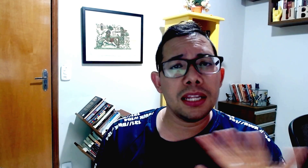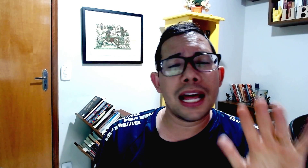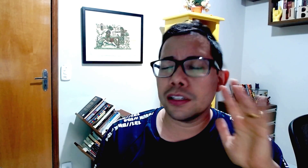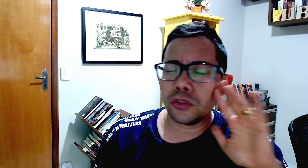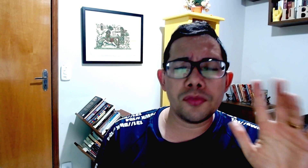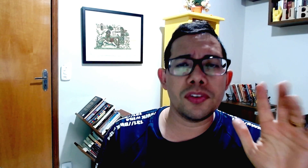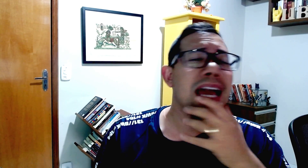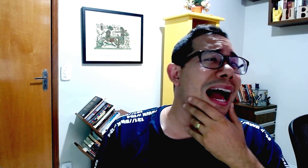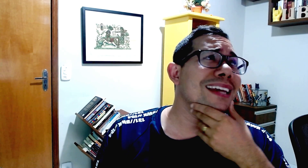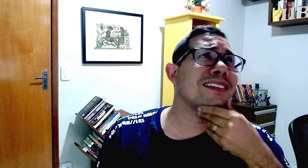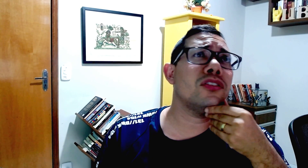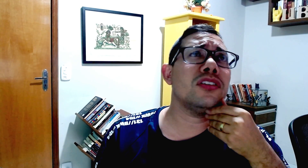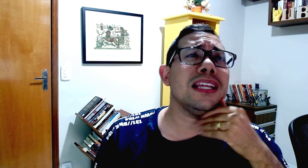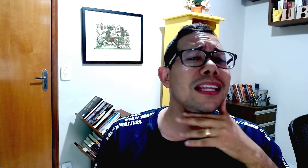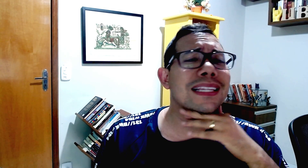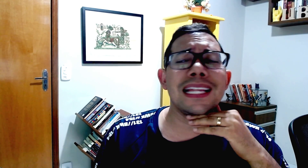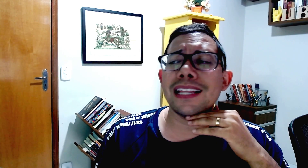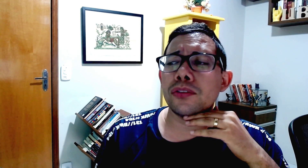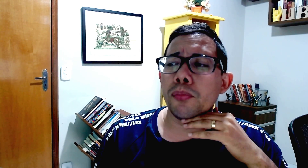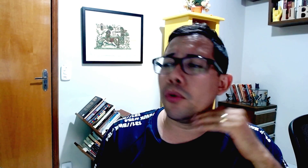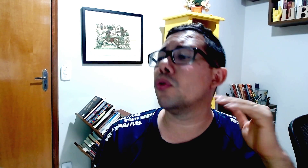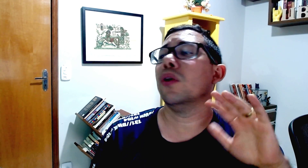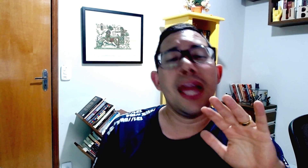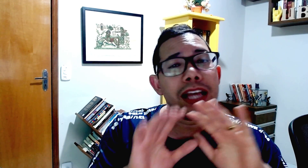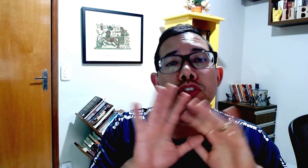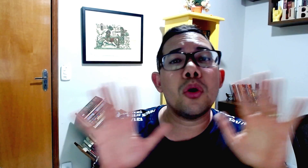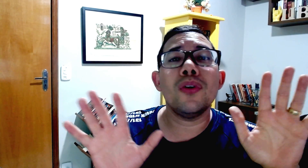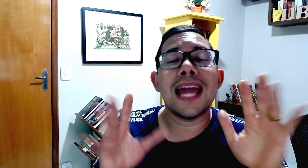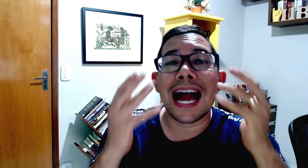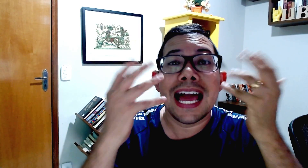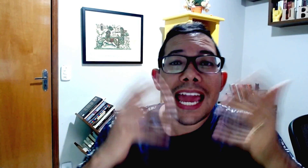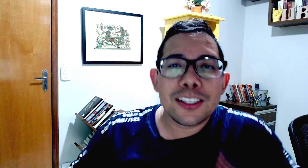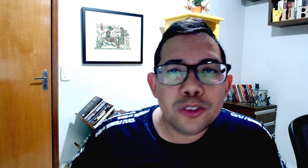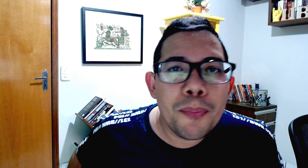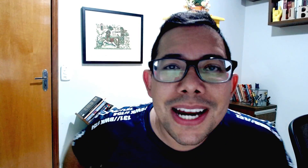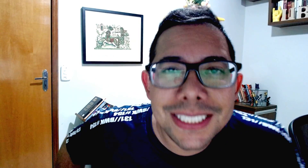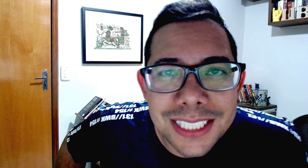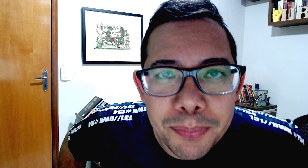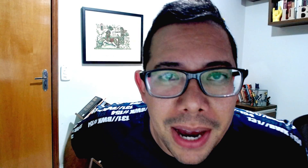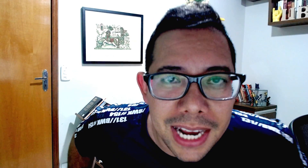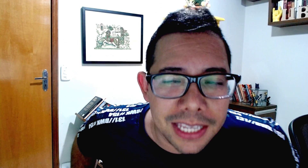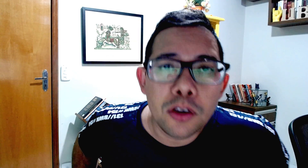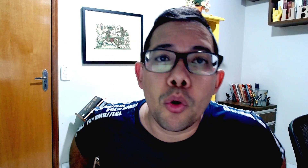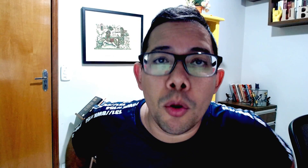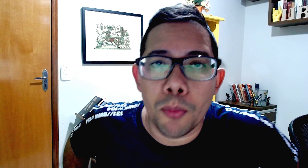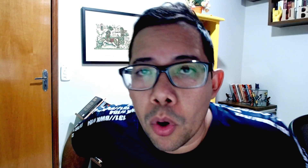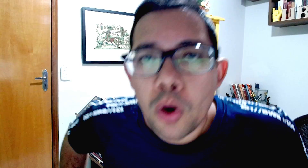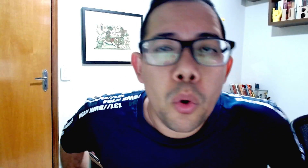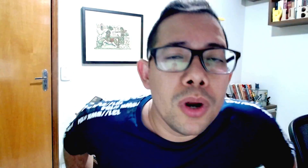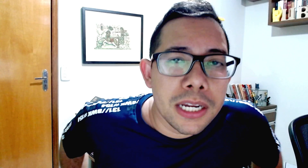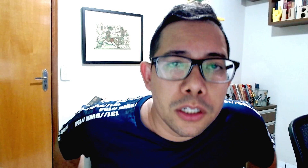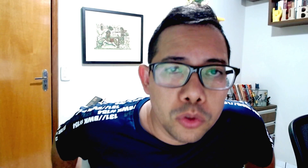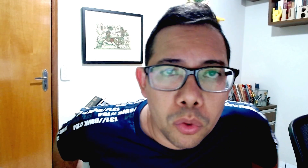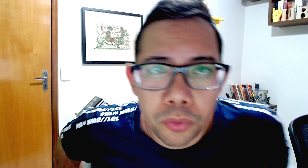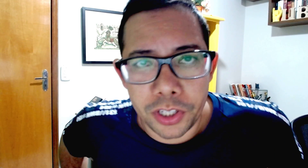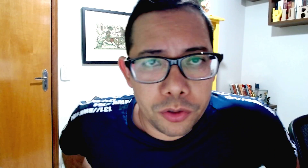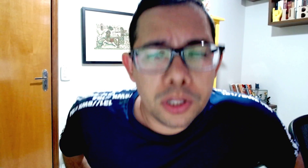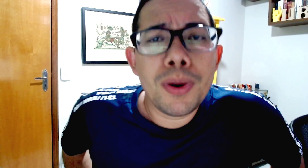nada, só ver. Aí, deixa eu entender só um pouco. É só olhar, é só participar aí como? Olhando o vídeo. Então é